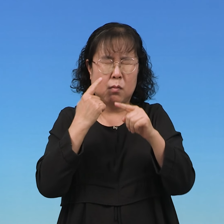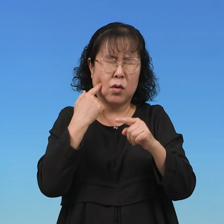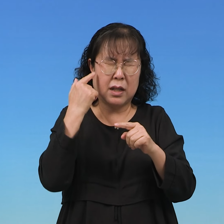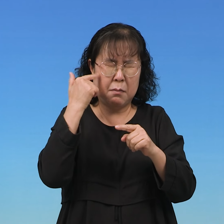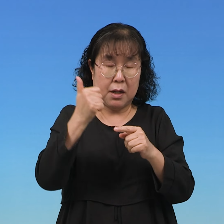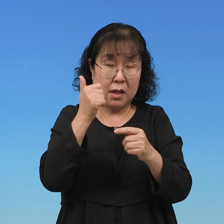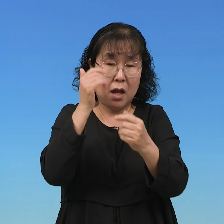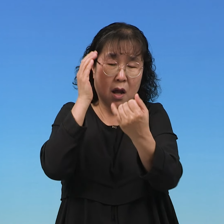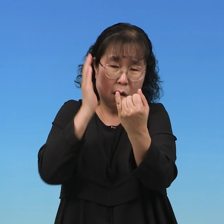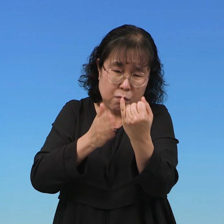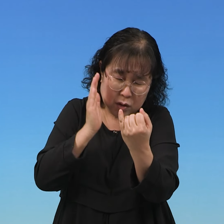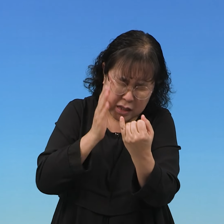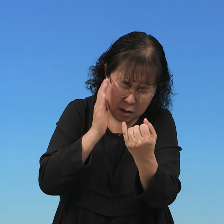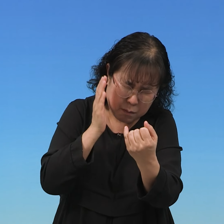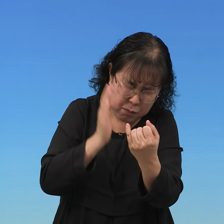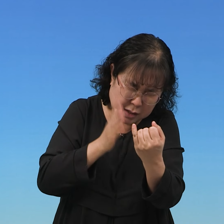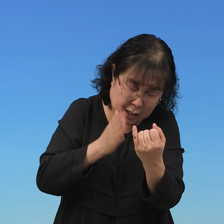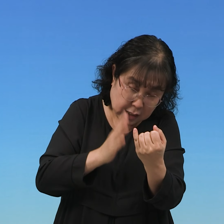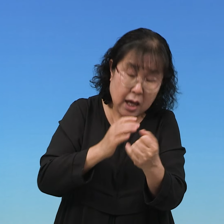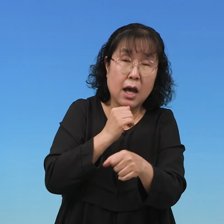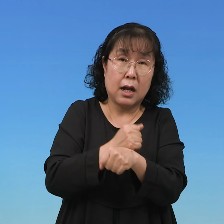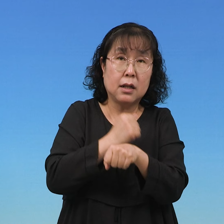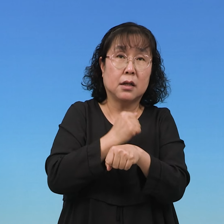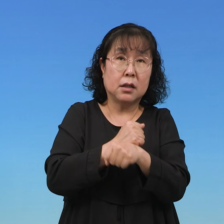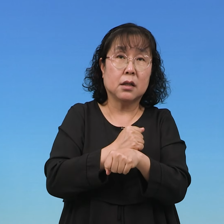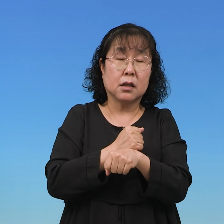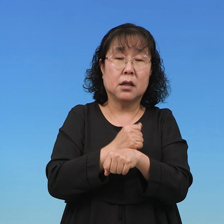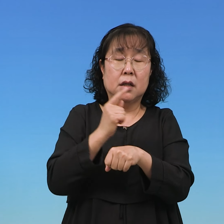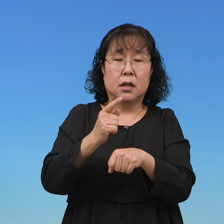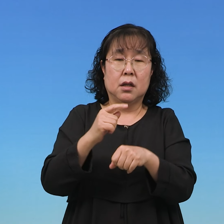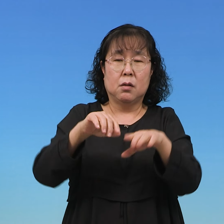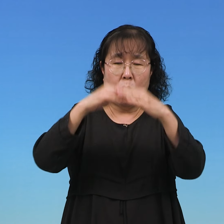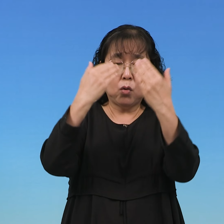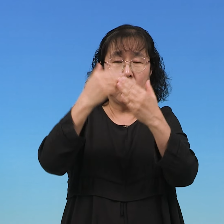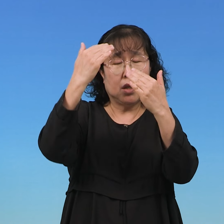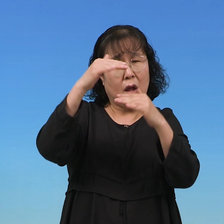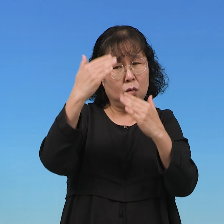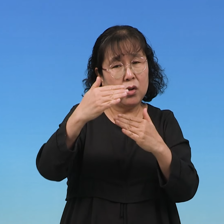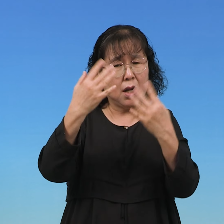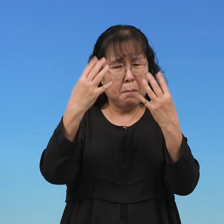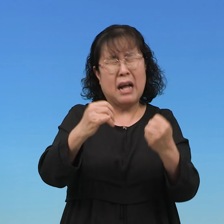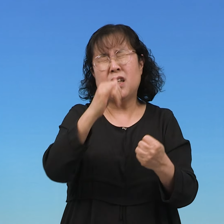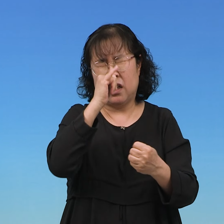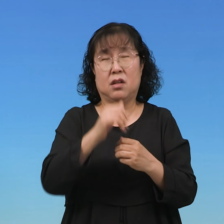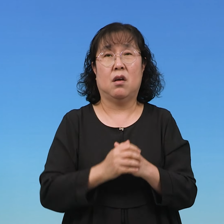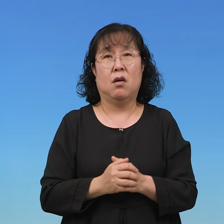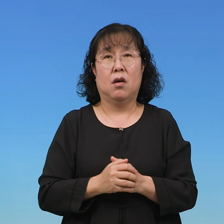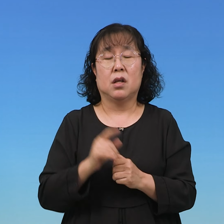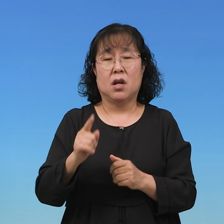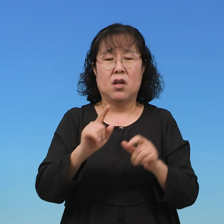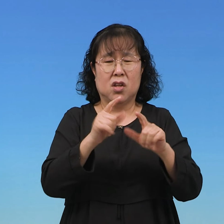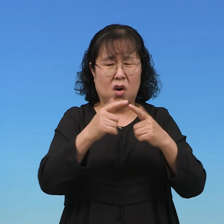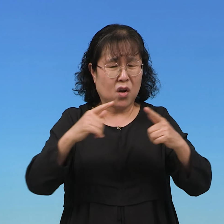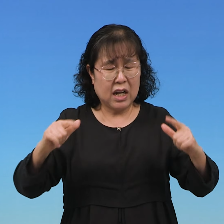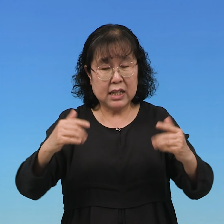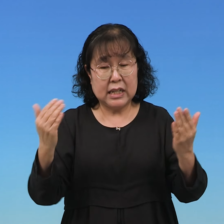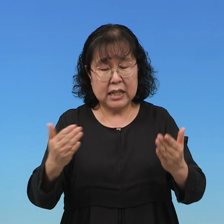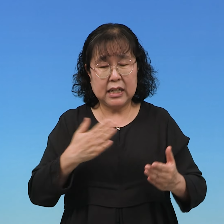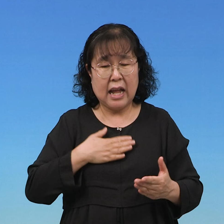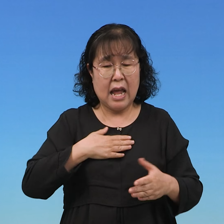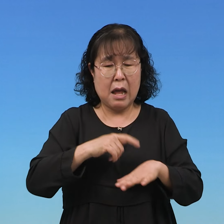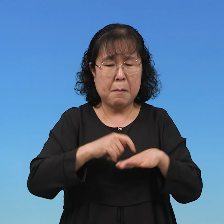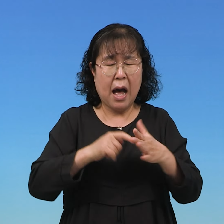목사님한테 부탁해. 이런 일련의 내용들이 너무 저를 아프게 하는 거예요. 끊임없이 이